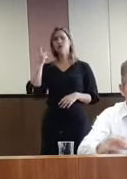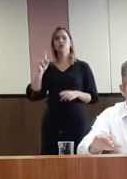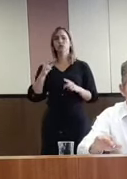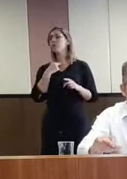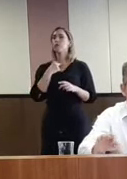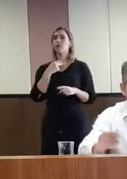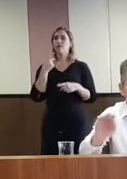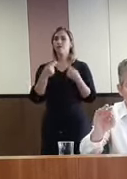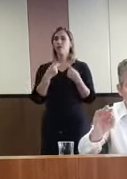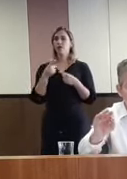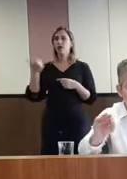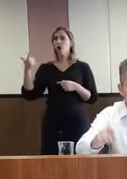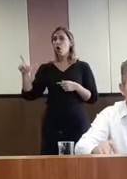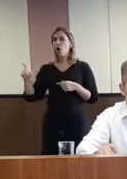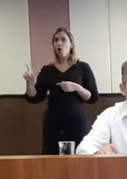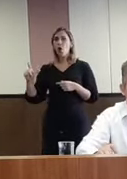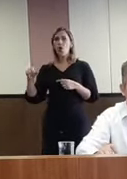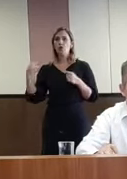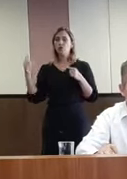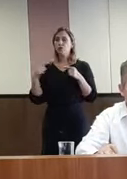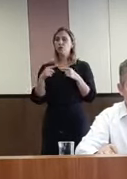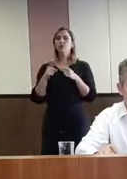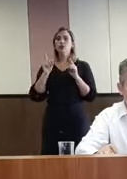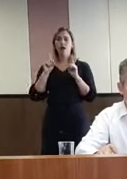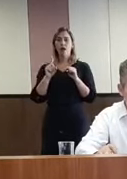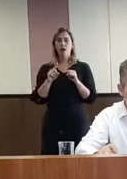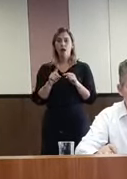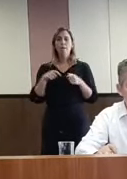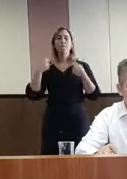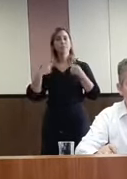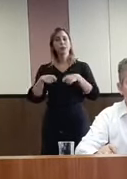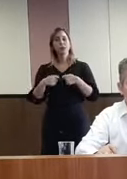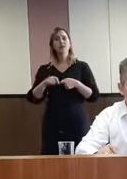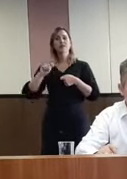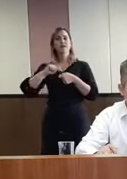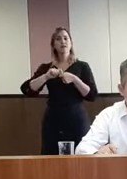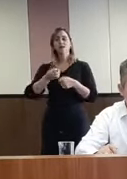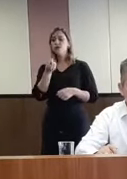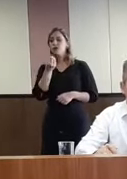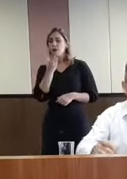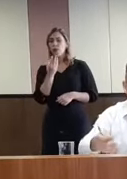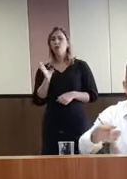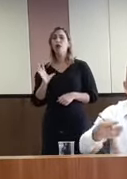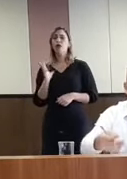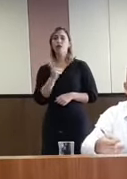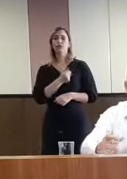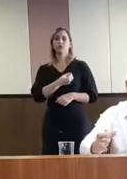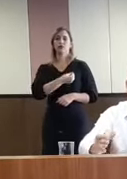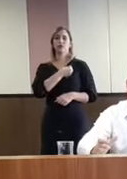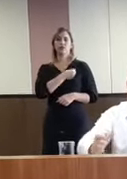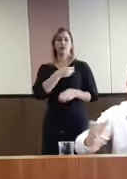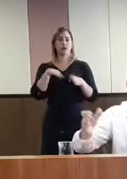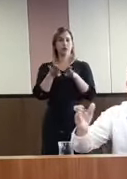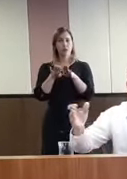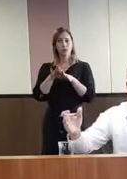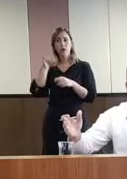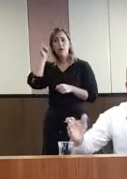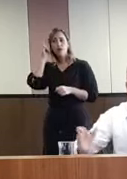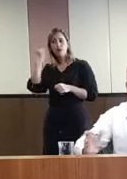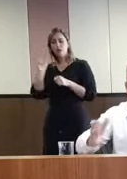nenhum tipo de outro interesse a não ser fazer o que é bom para salvar vidas e o que é bom também para que